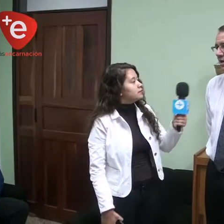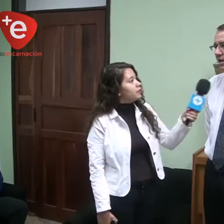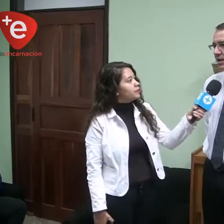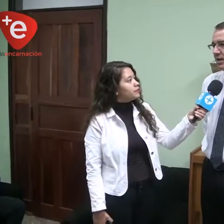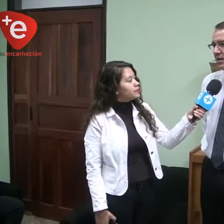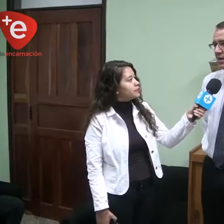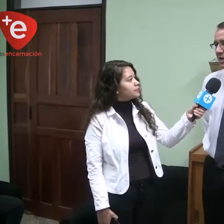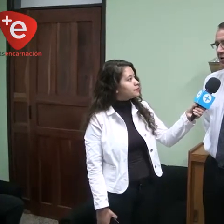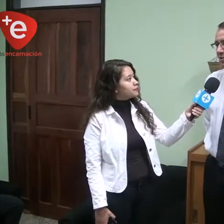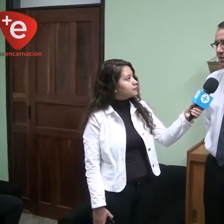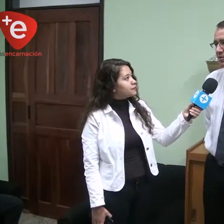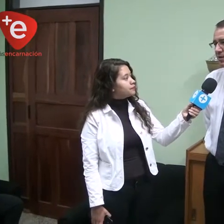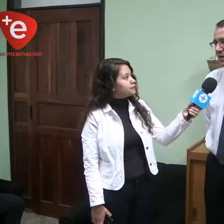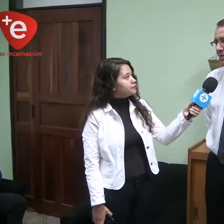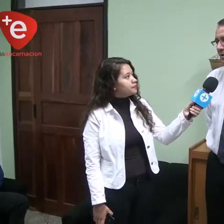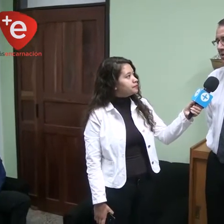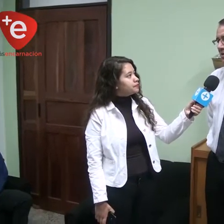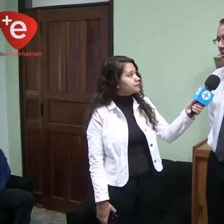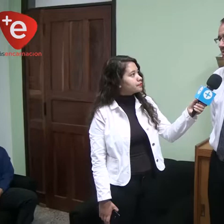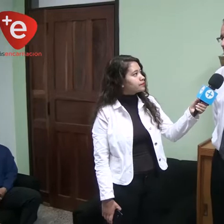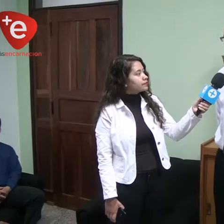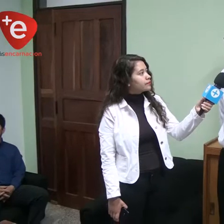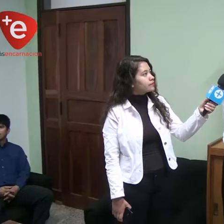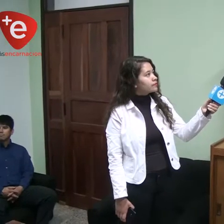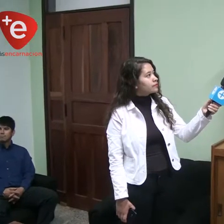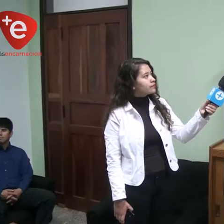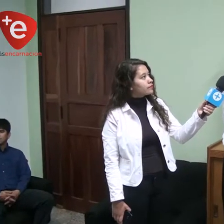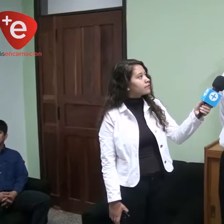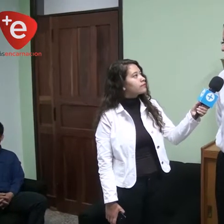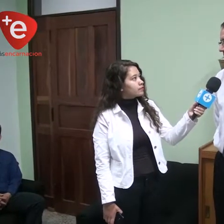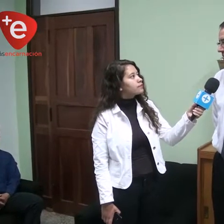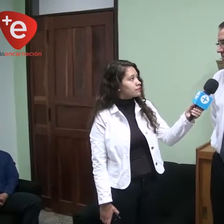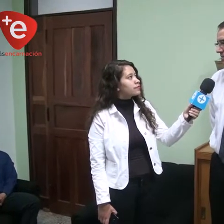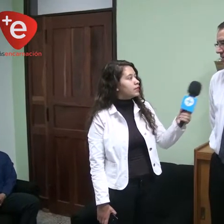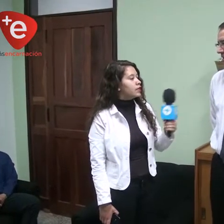personas? Las 4 personas van a estar en la parte de servicio y de portería.